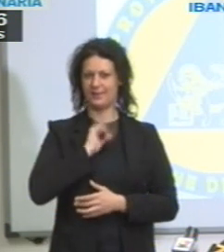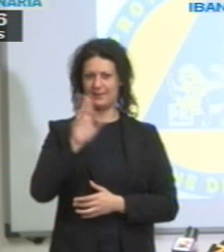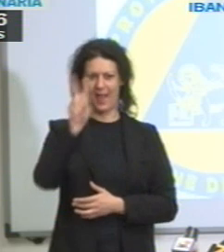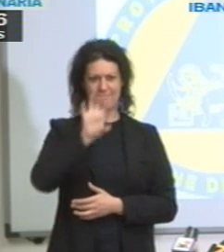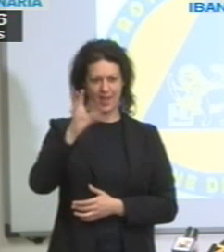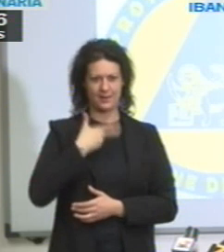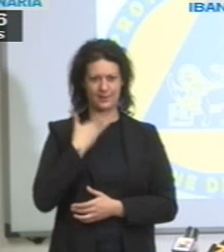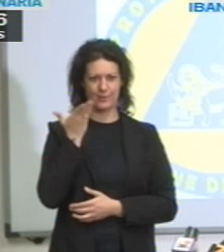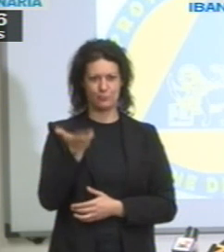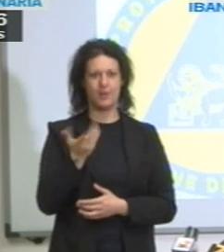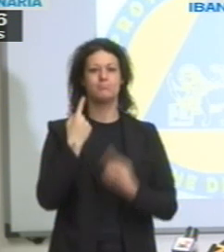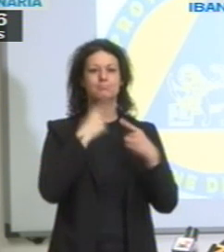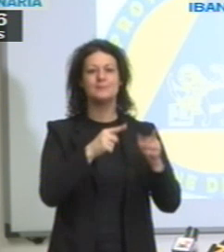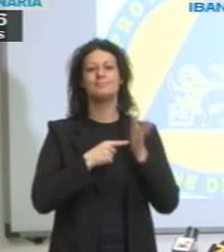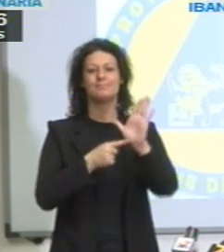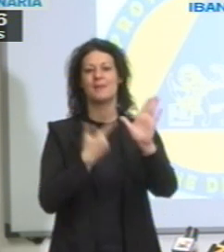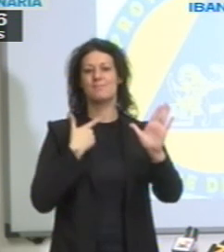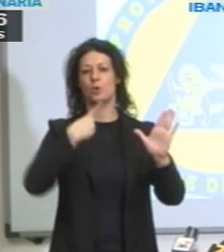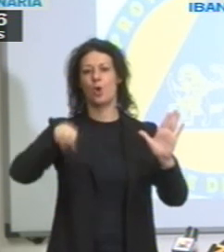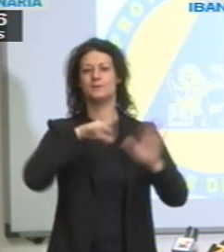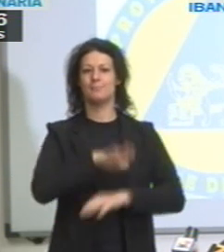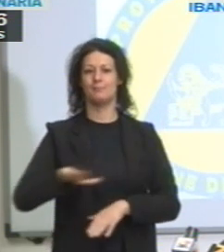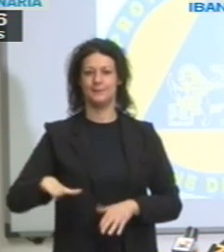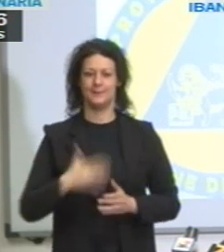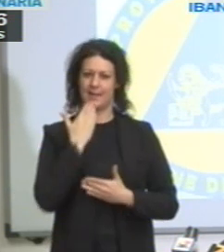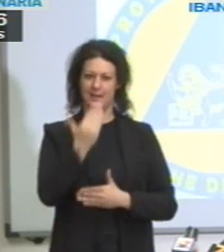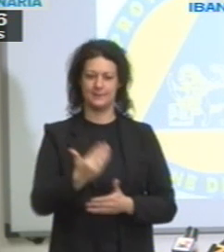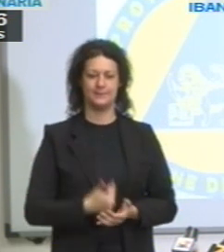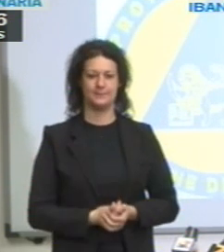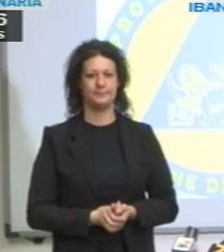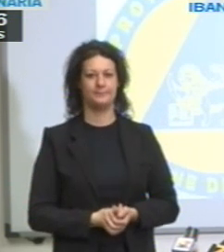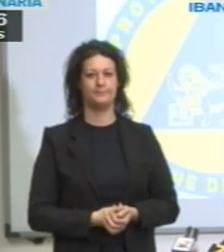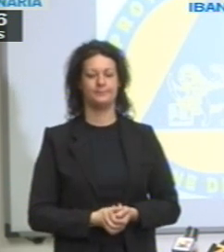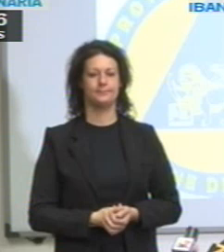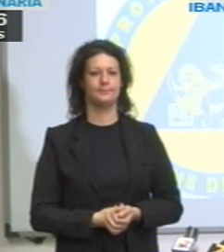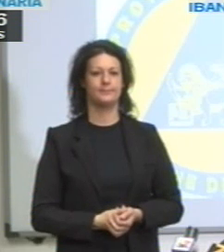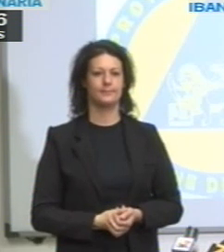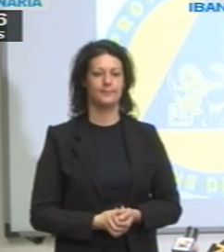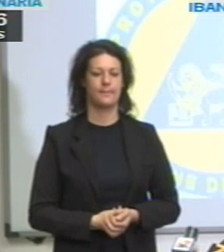nostri bimbi e grazie. E considerazioni. Allora,